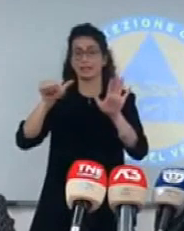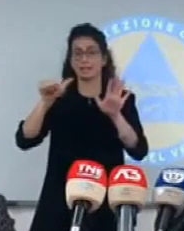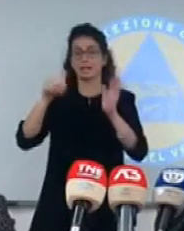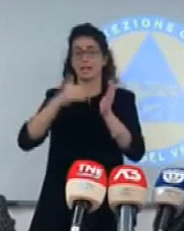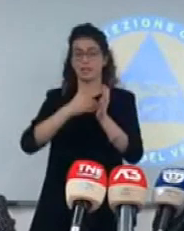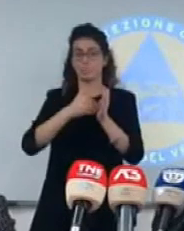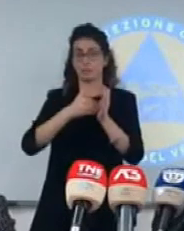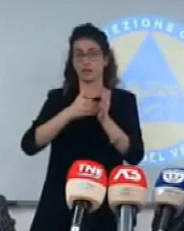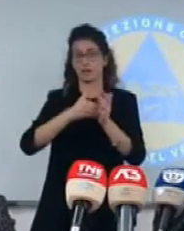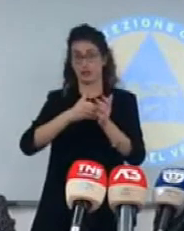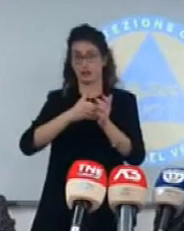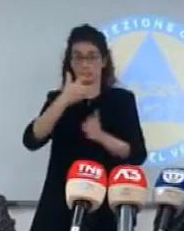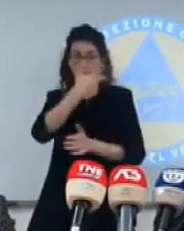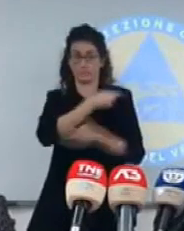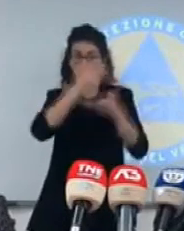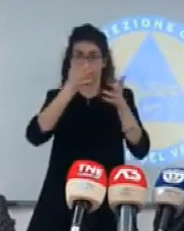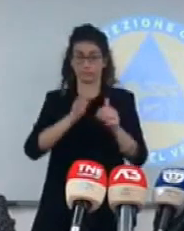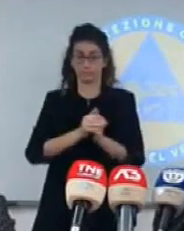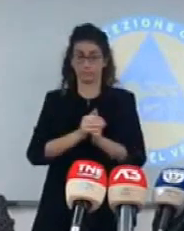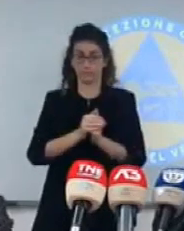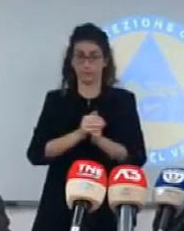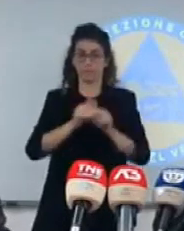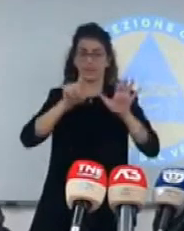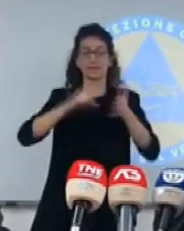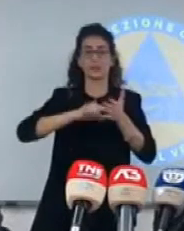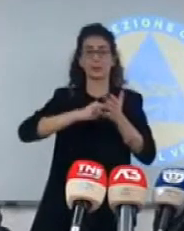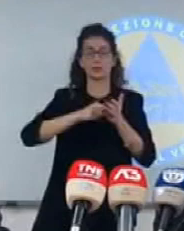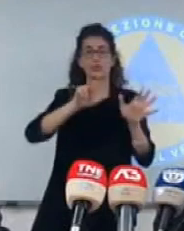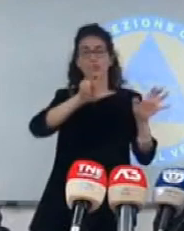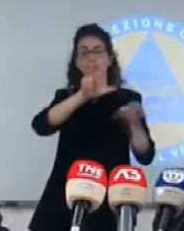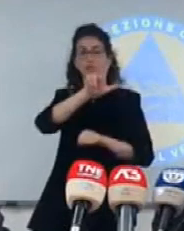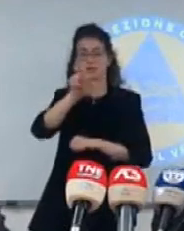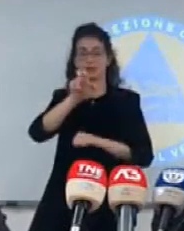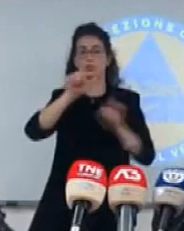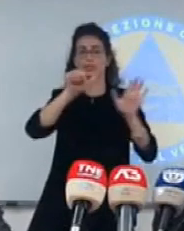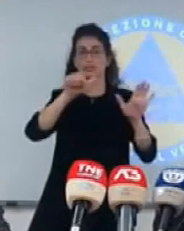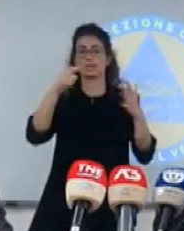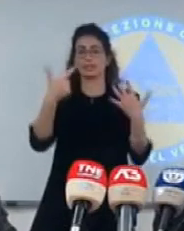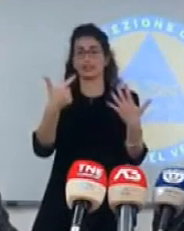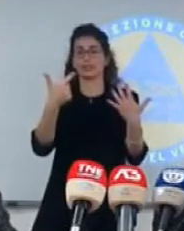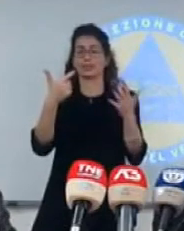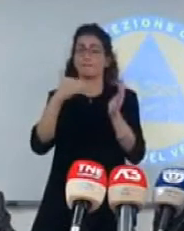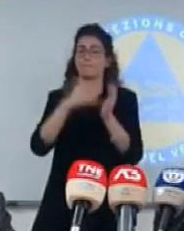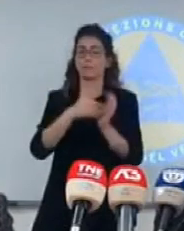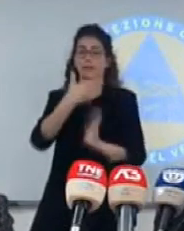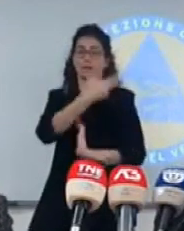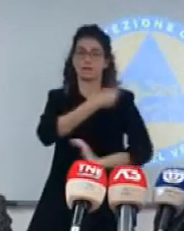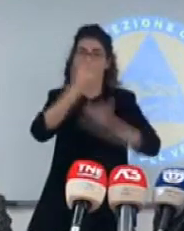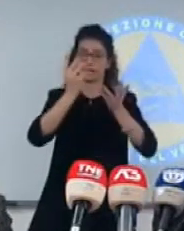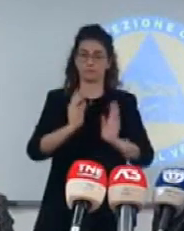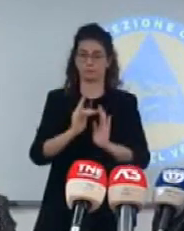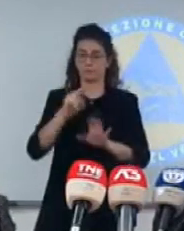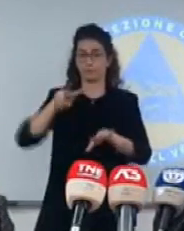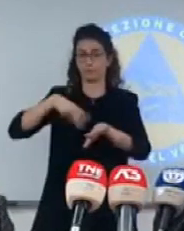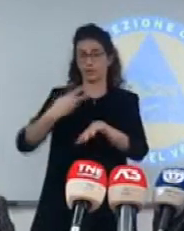67mila per i 337 milioni 366 mila vaccinazioni nelle